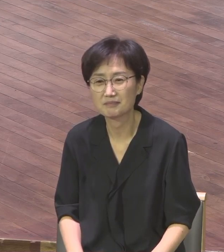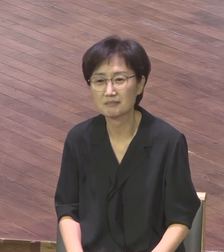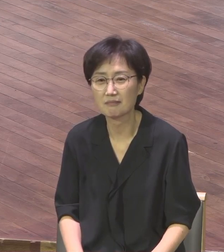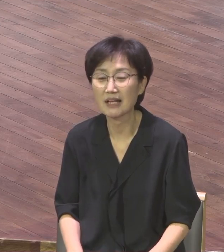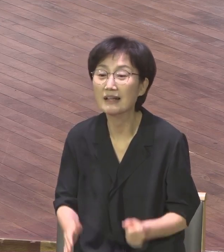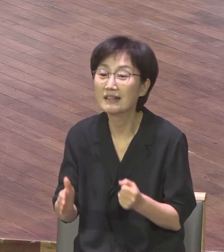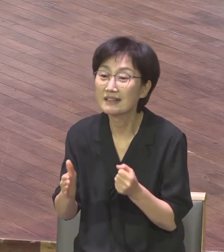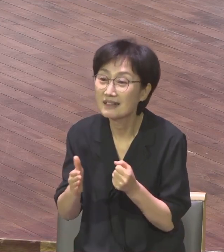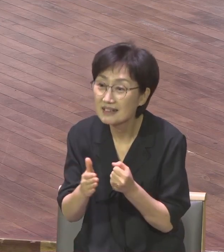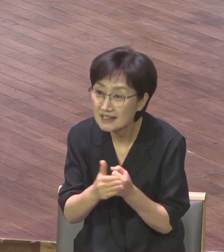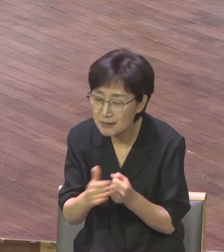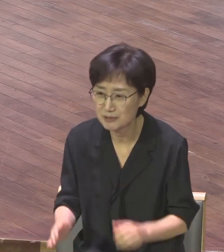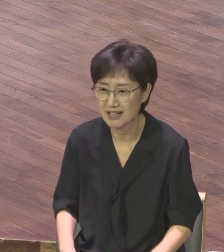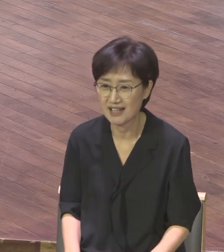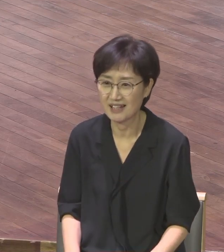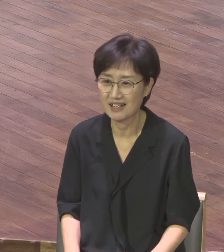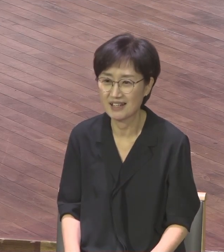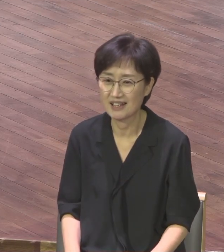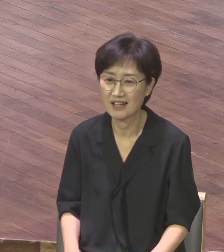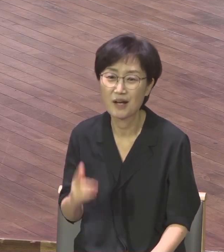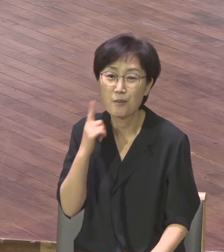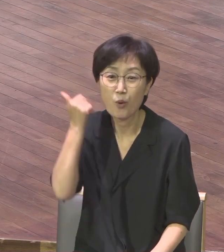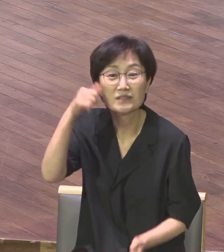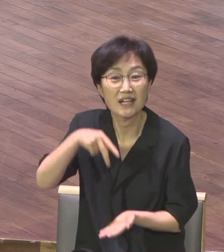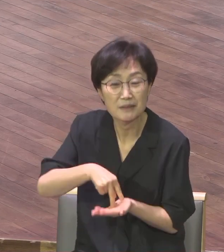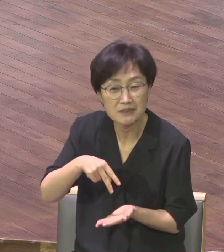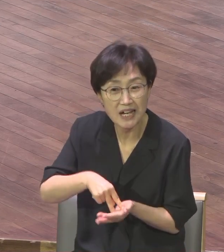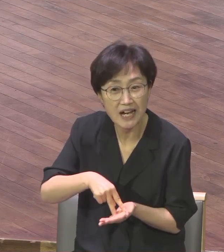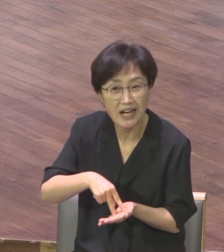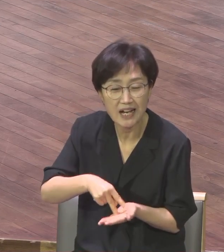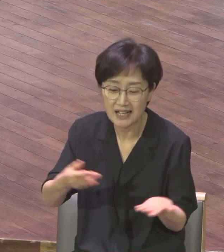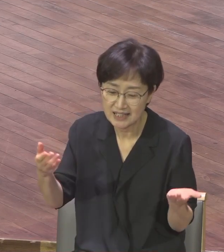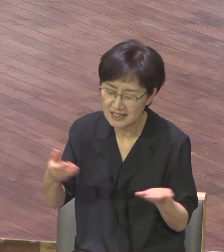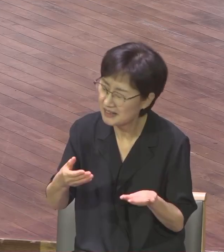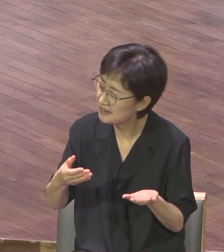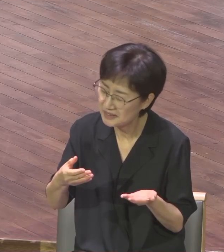그래서 목회를 종합예술이라 합니다.